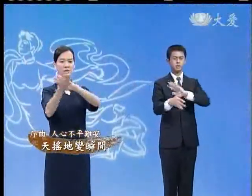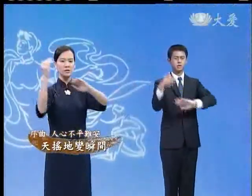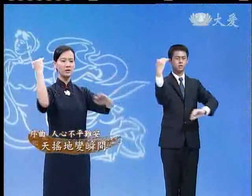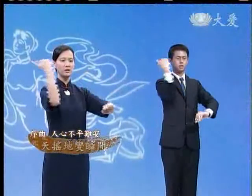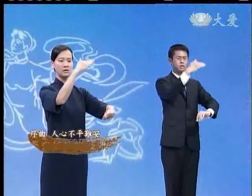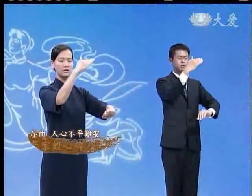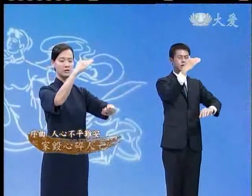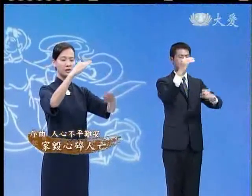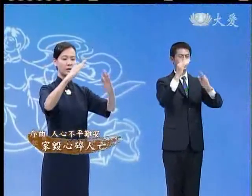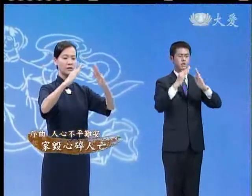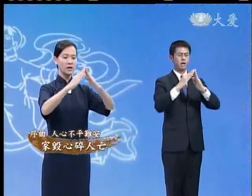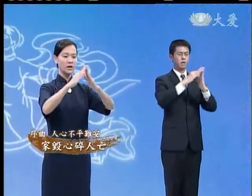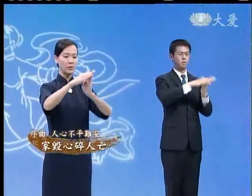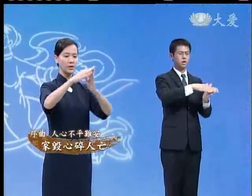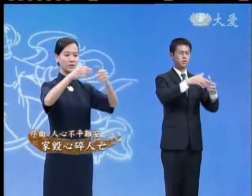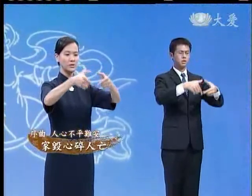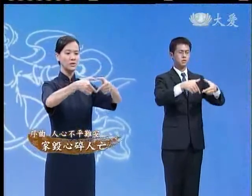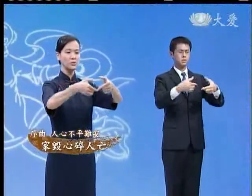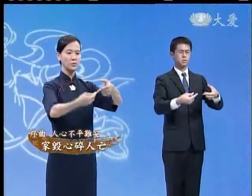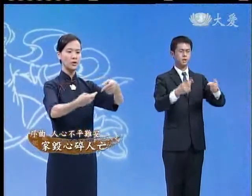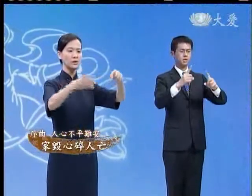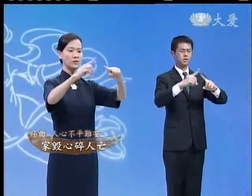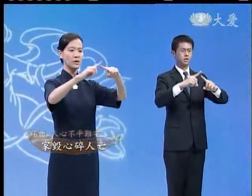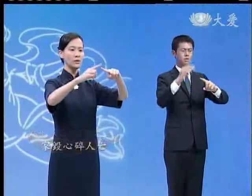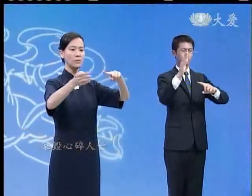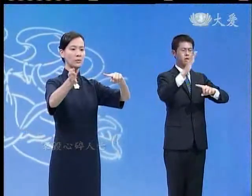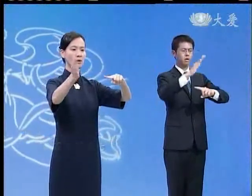间，家毁心碎人亡。